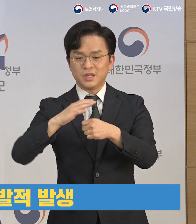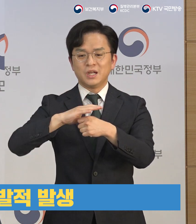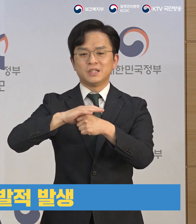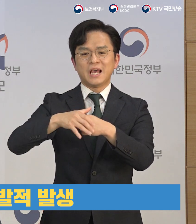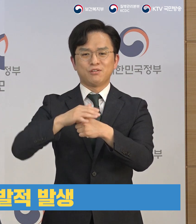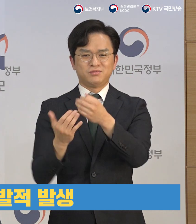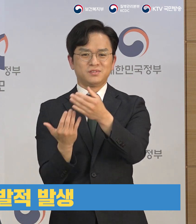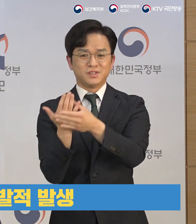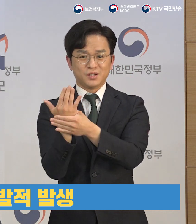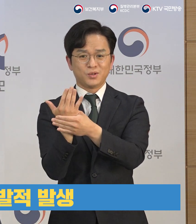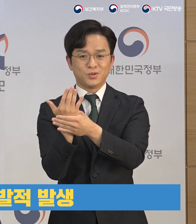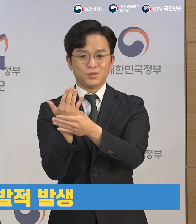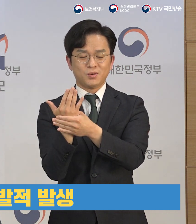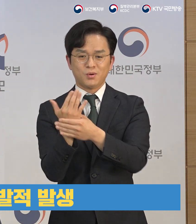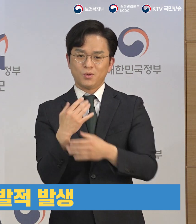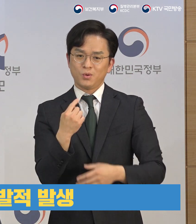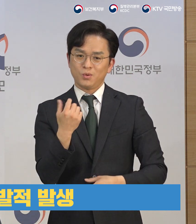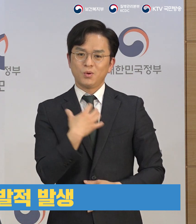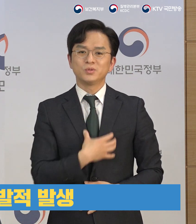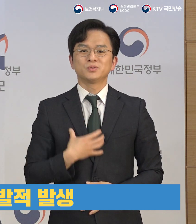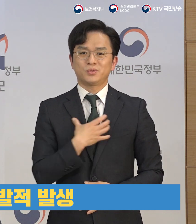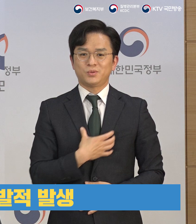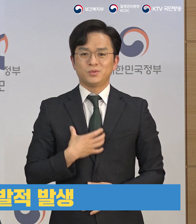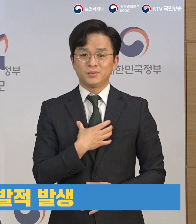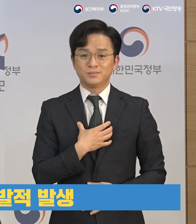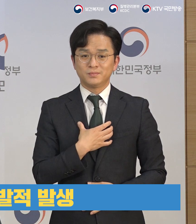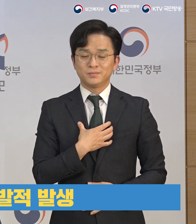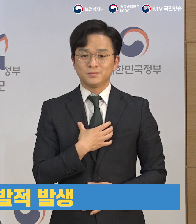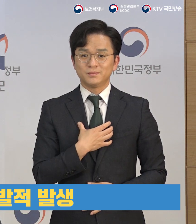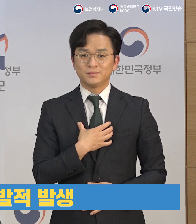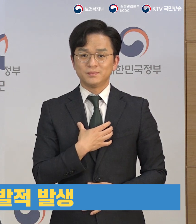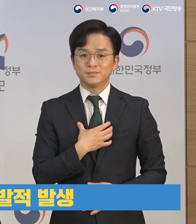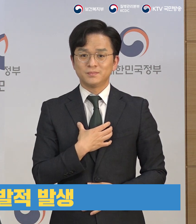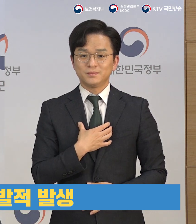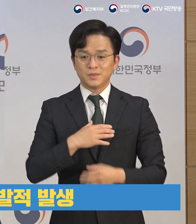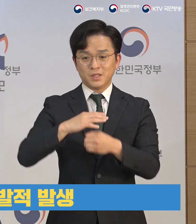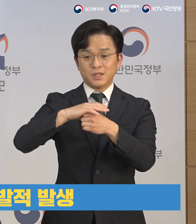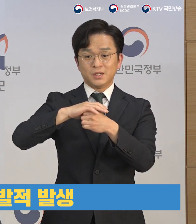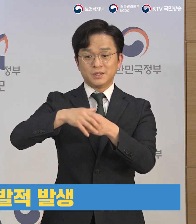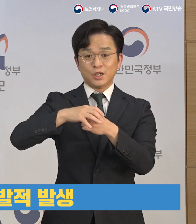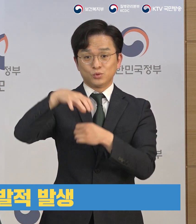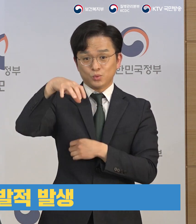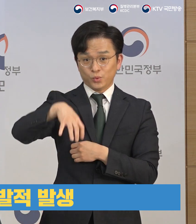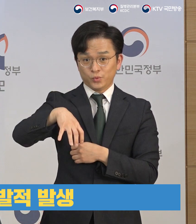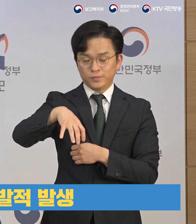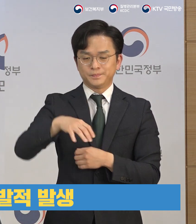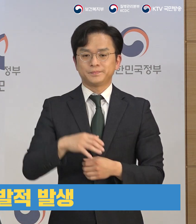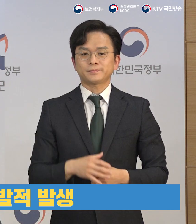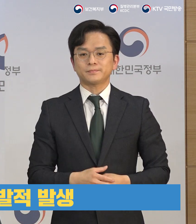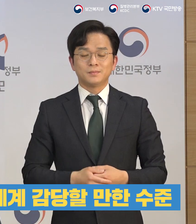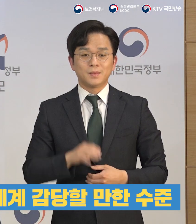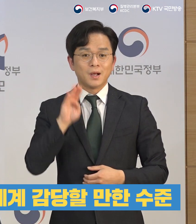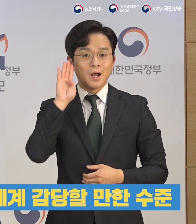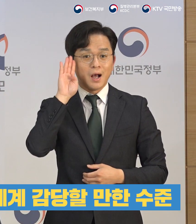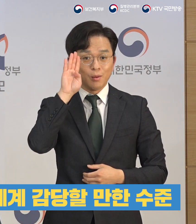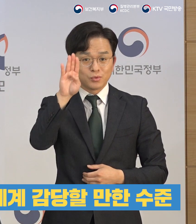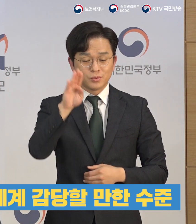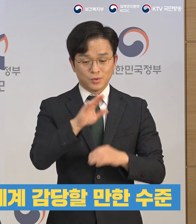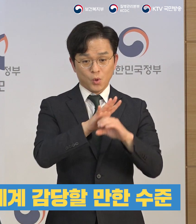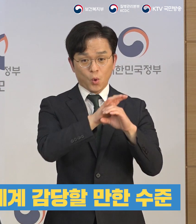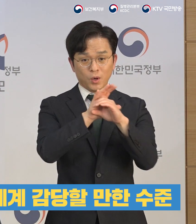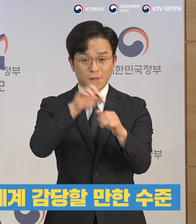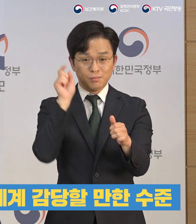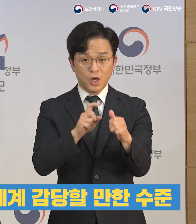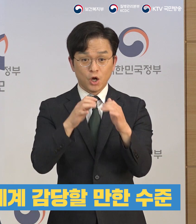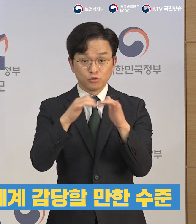특히 이 중 4명의 환자가 대구지역에서 나타나고 있는 점은 우려스러운 부분 입니다 이런 유 형